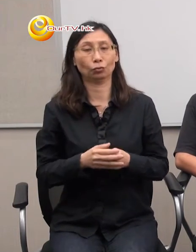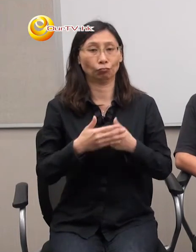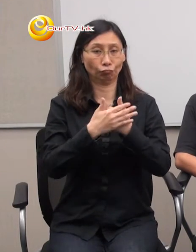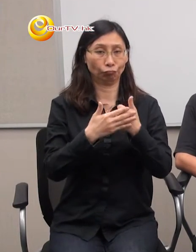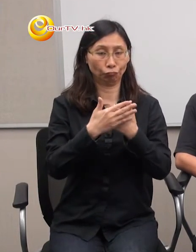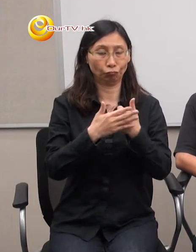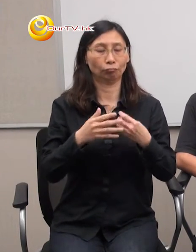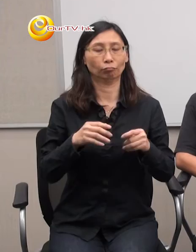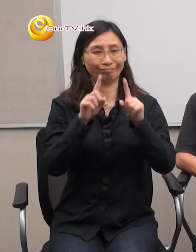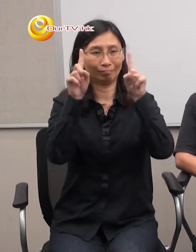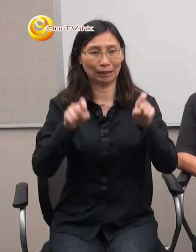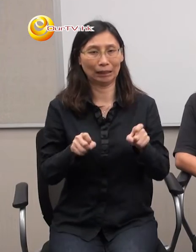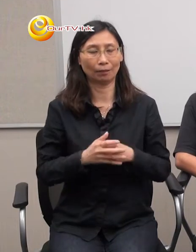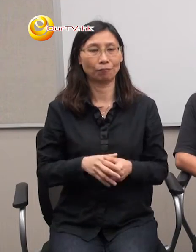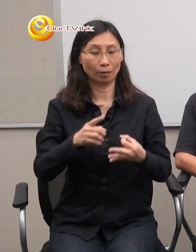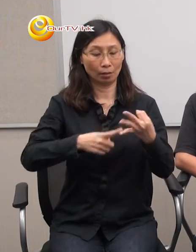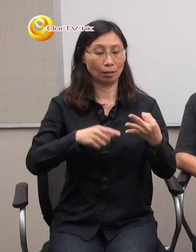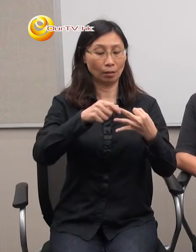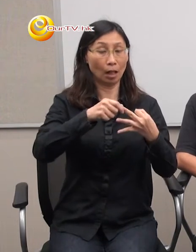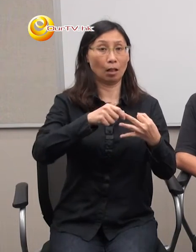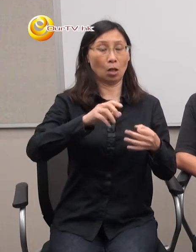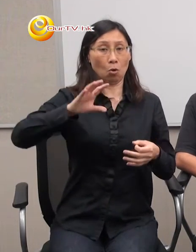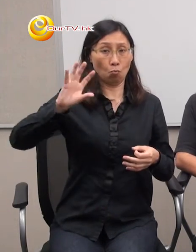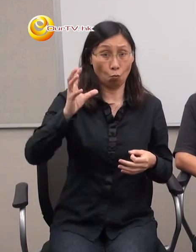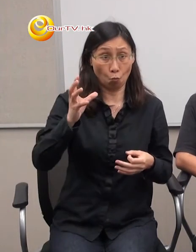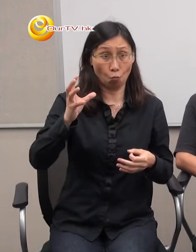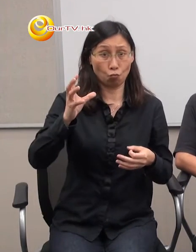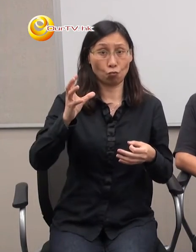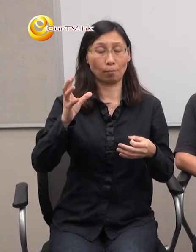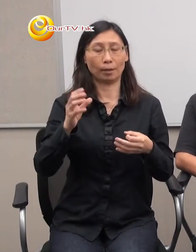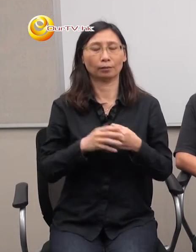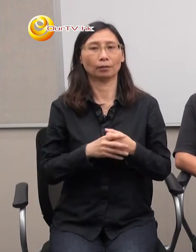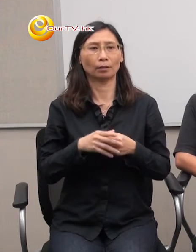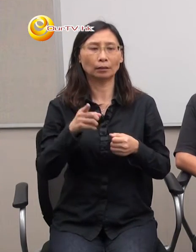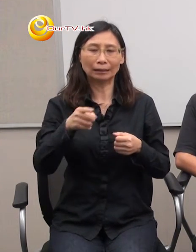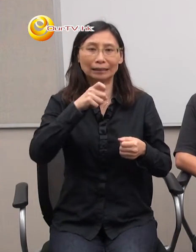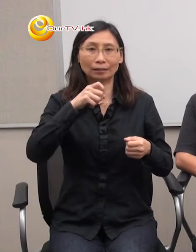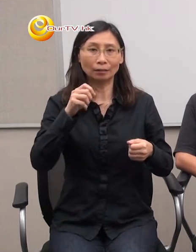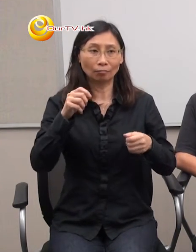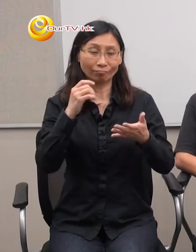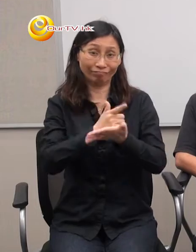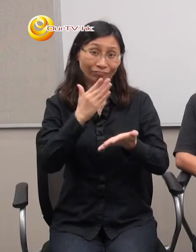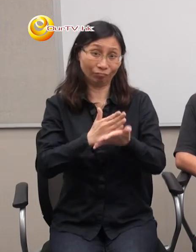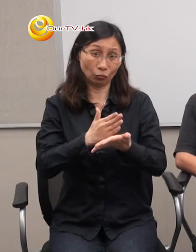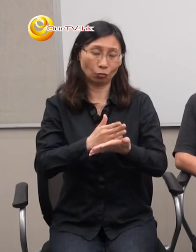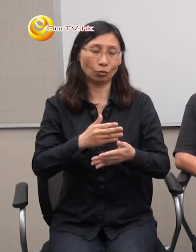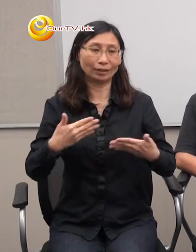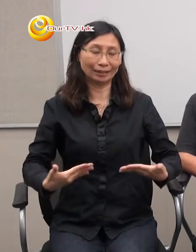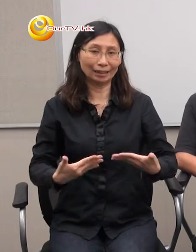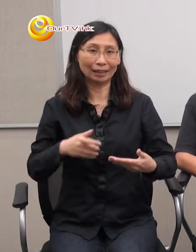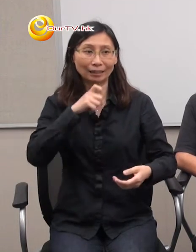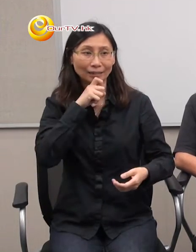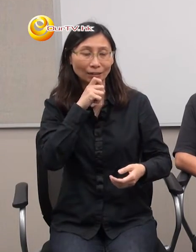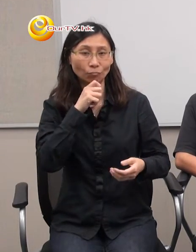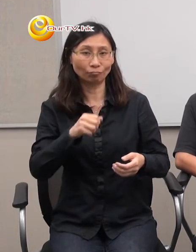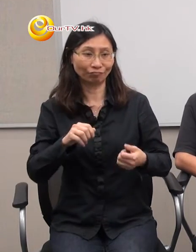題。咁黃毓民就唔同咯。係 咯。 黃毓民咧就係話，而家有單案咧，係 啦。 梁振英係證人，咁